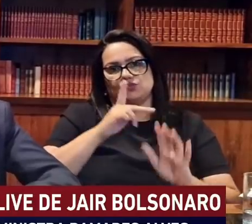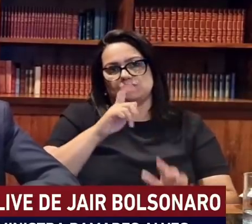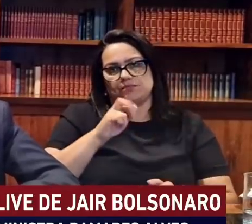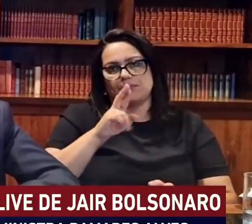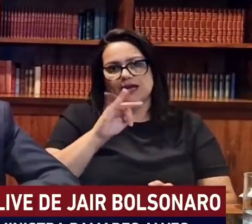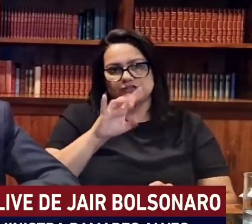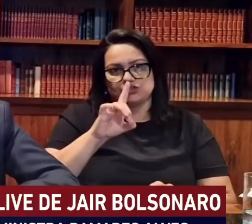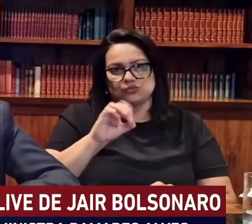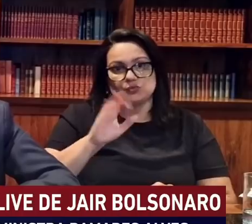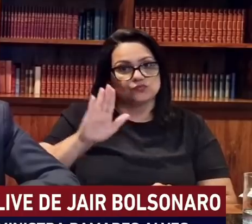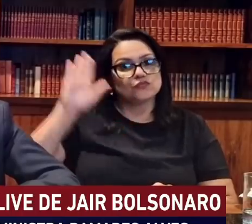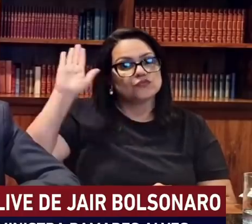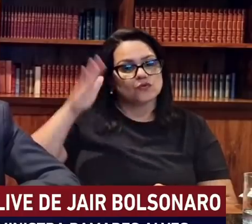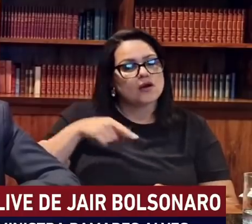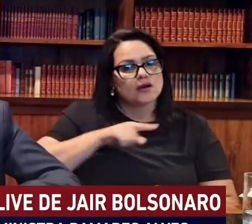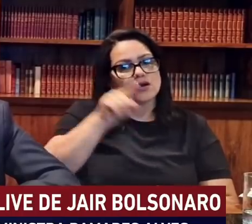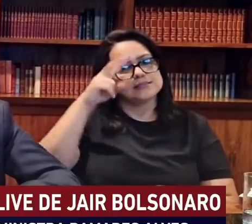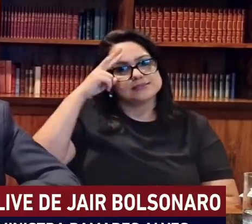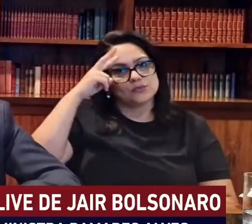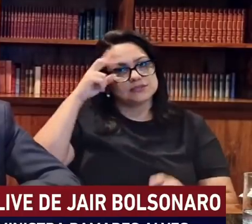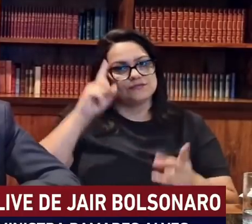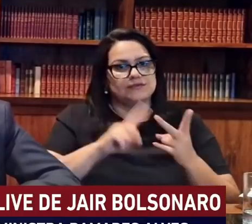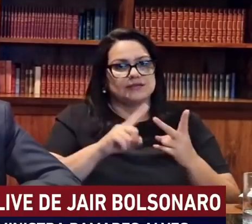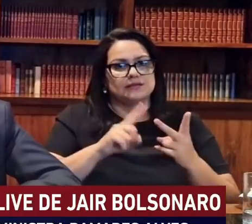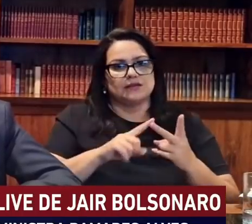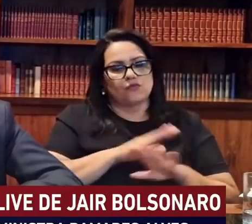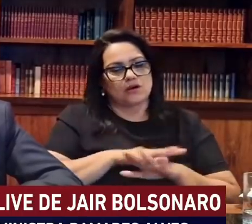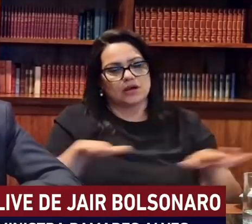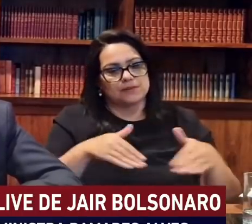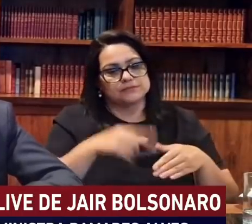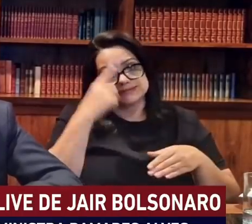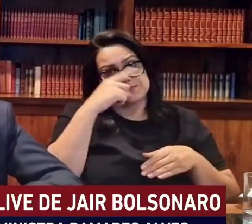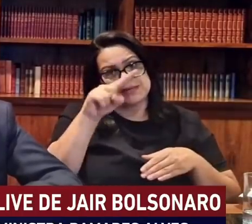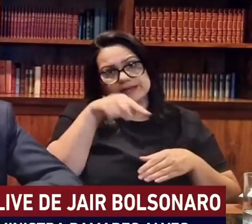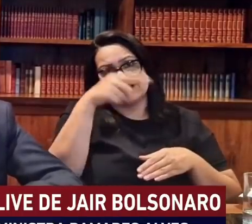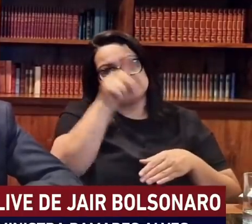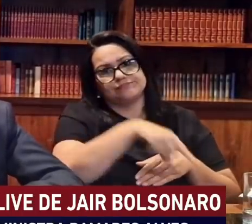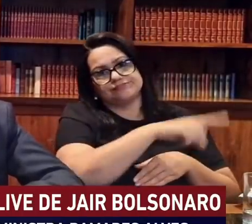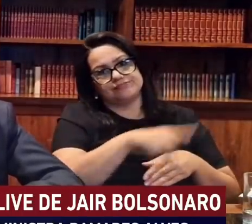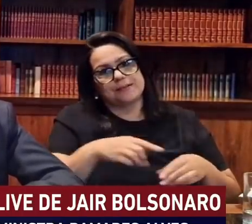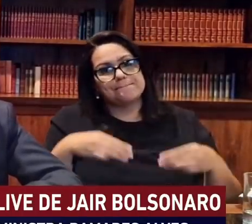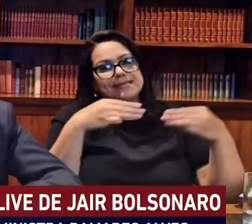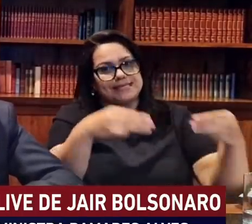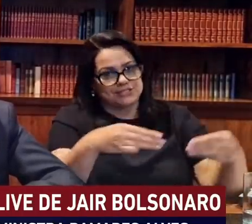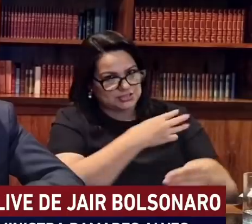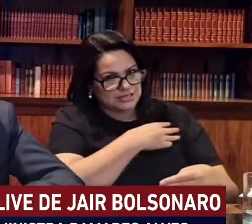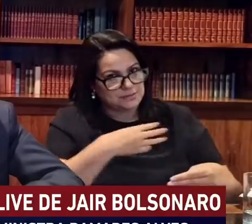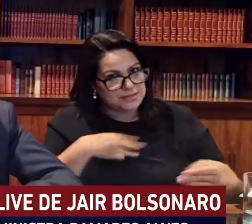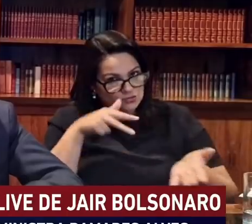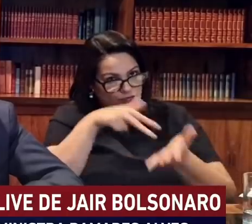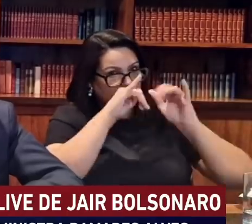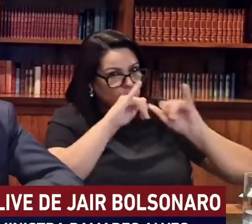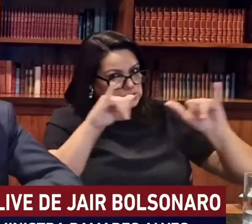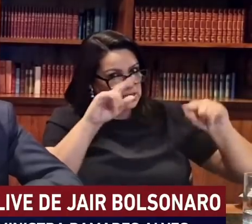é segunda-feira. Já está definido que eu não serei mais ministra a partir da semana que vem. Mas a gente só vai anunciar